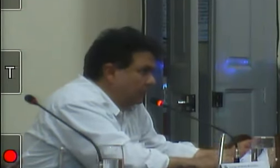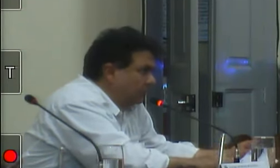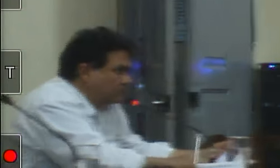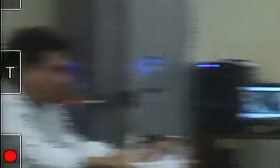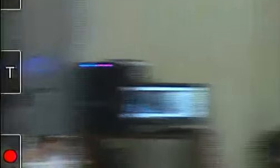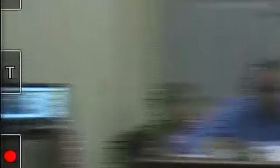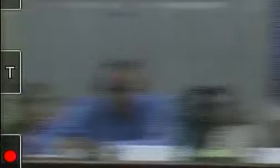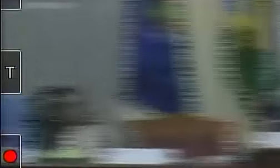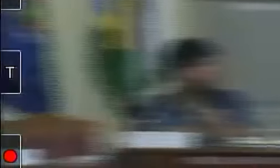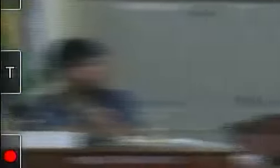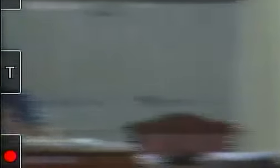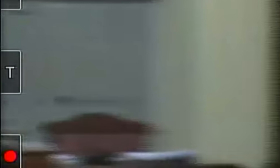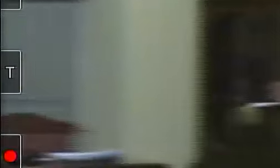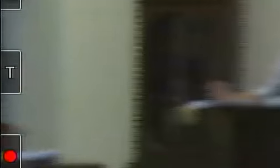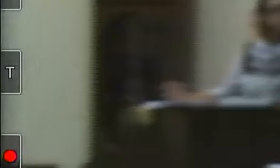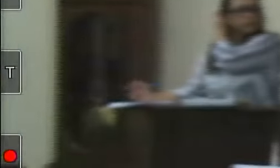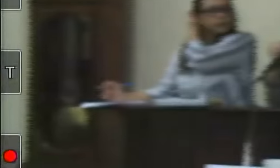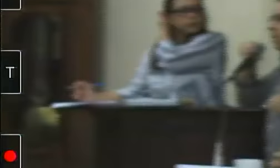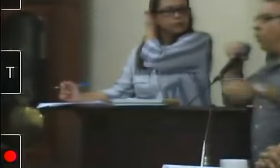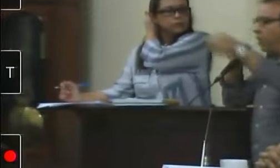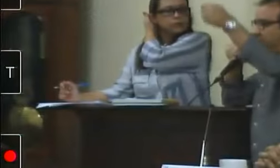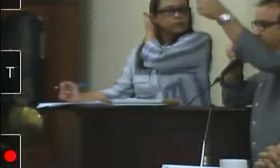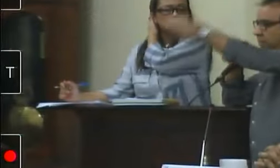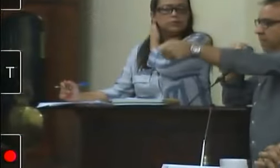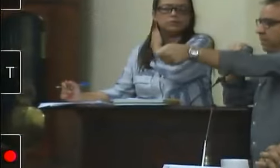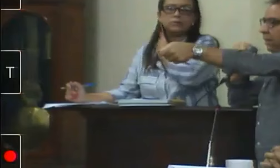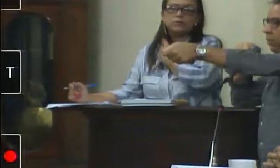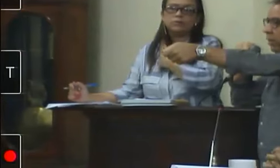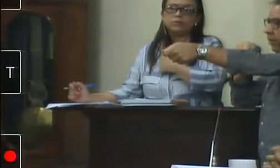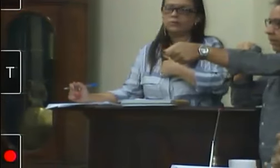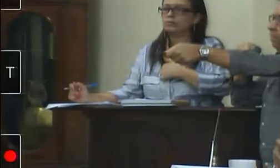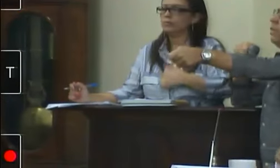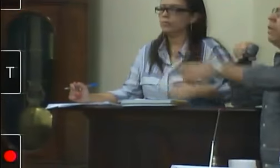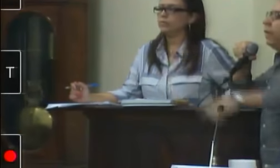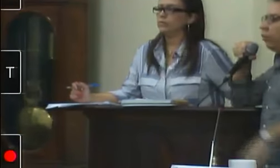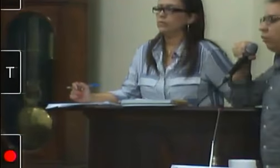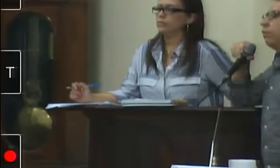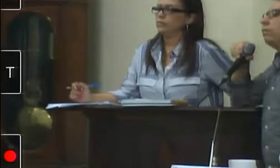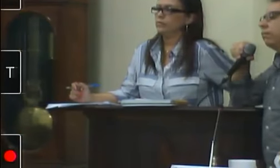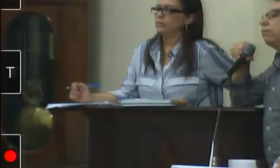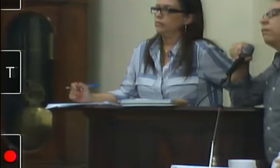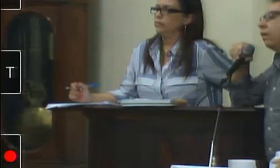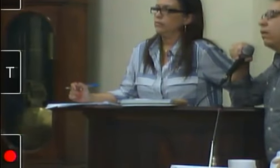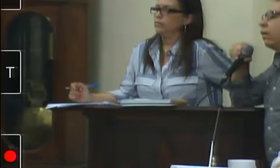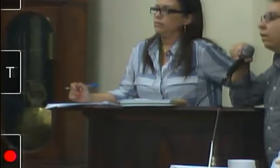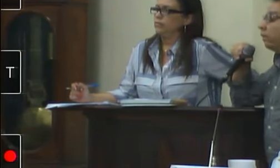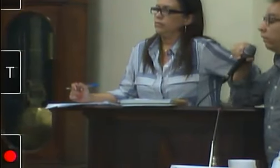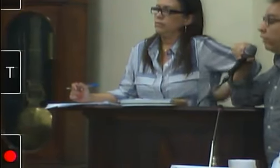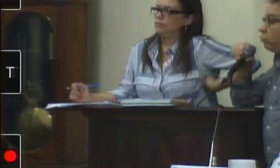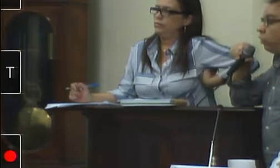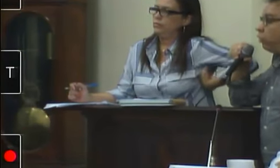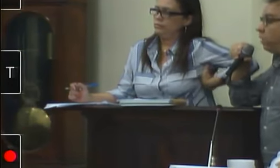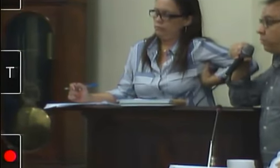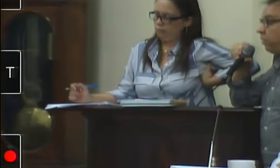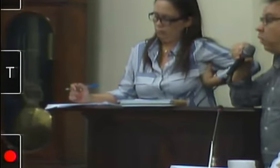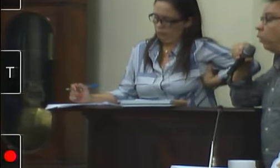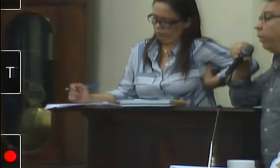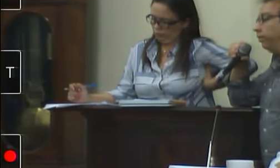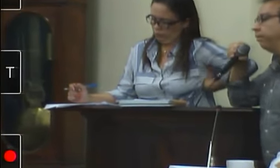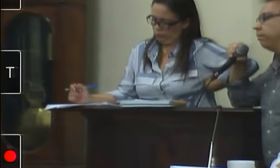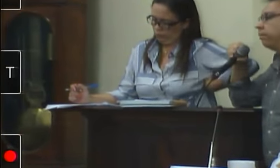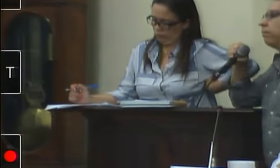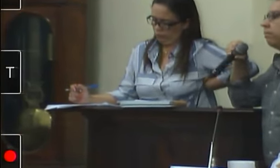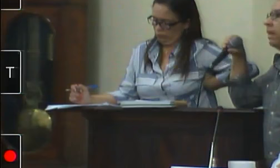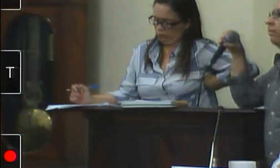exemplo, o Ministério ele pagava em parcelas. Agora vai ser em parcela 1. Deposita o dinheiro e vocês fazem... Olha que bom. Tem 18 meses para